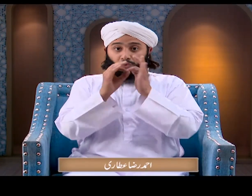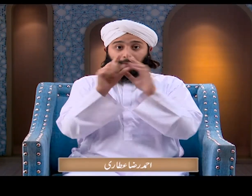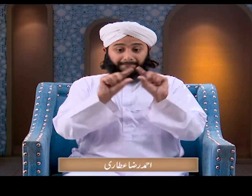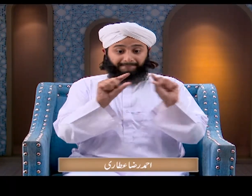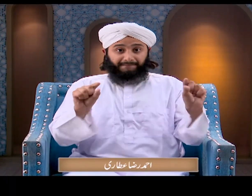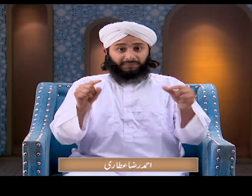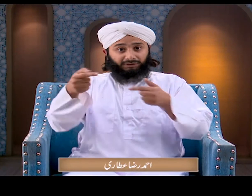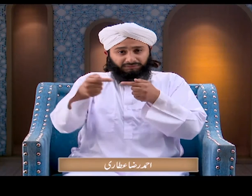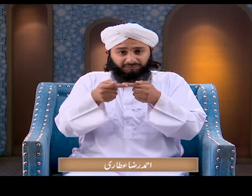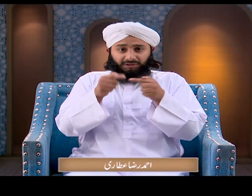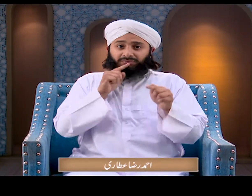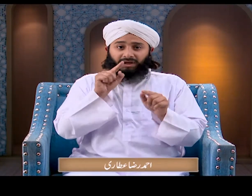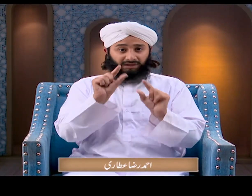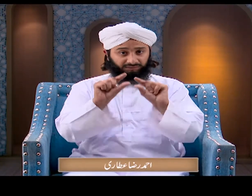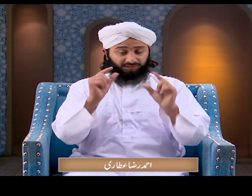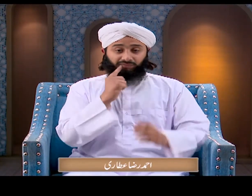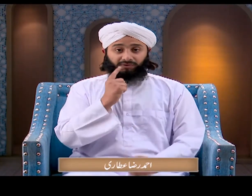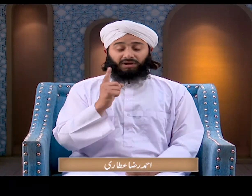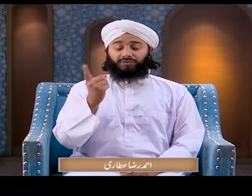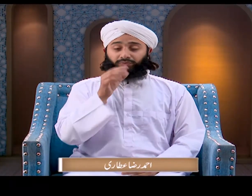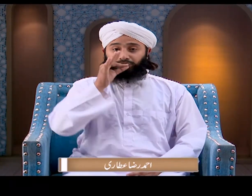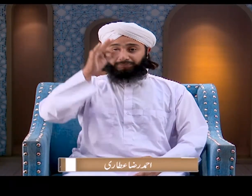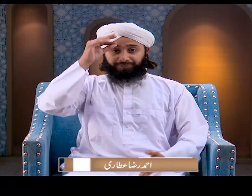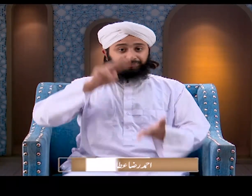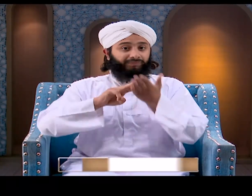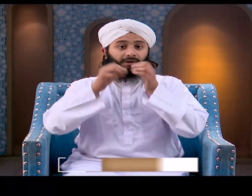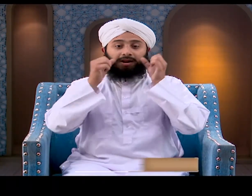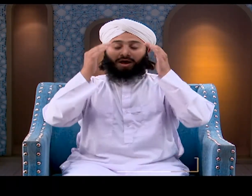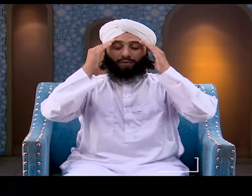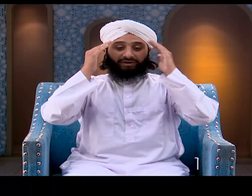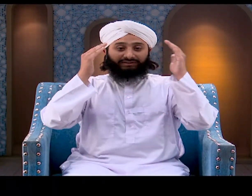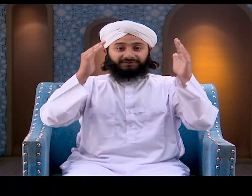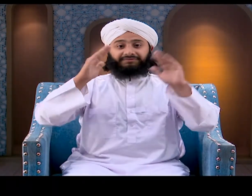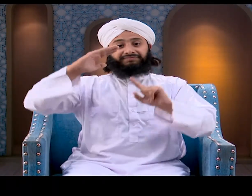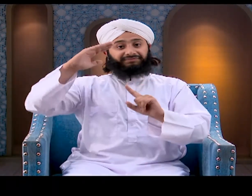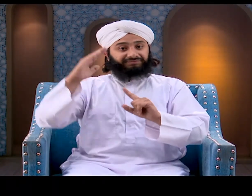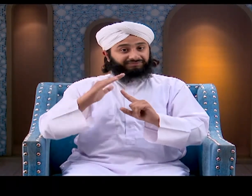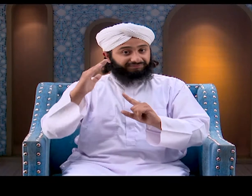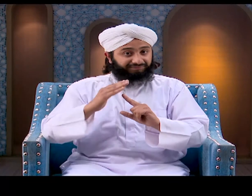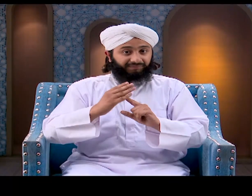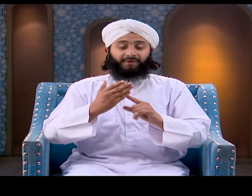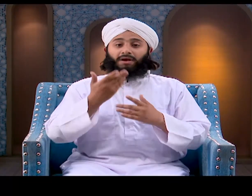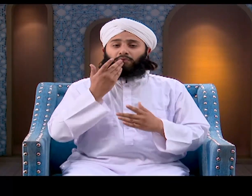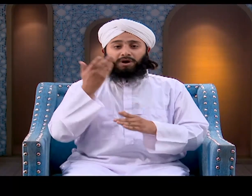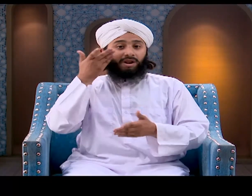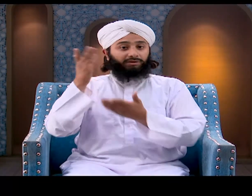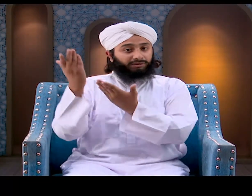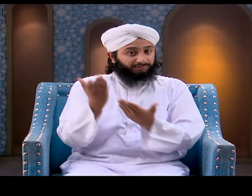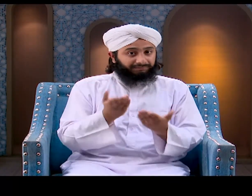آخری آیت ہے جو سرکار عالی وقار مدینے کے تاجدار صلی اللہ علیہ وآلہ وسلم پر نازل ہوئی۔ ایک قول کے